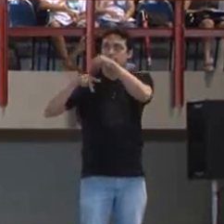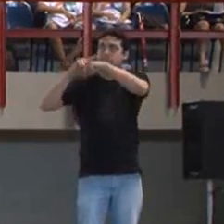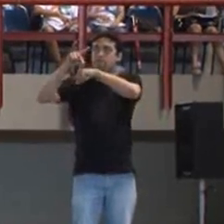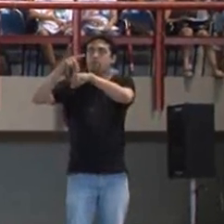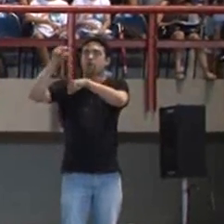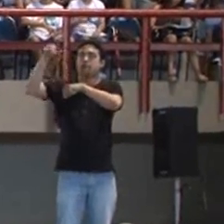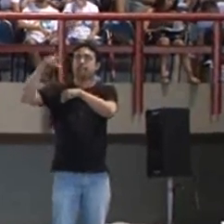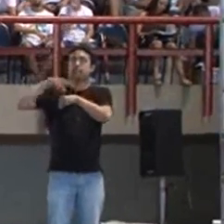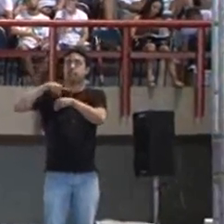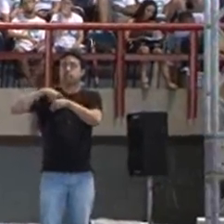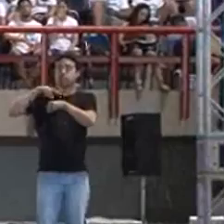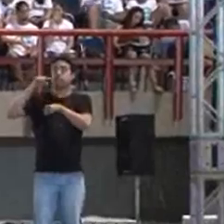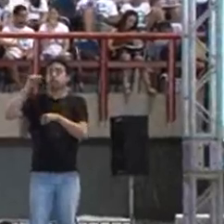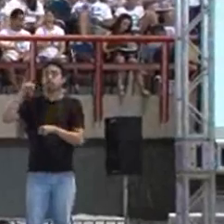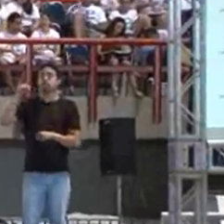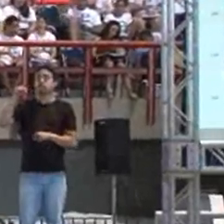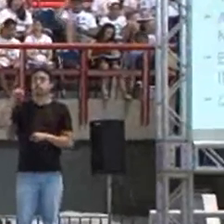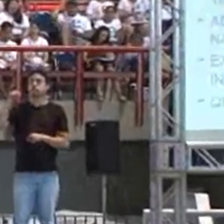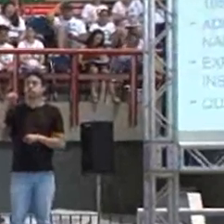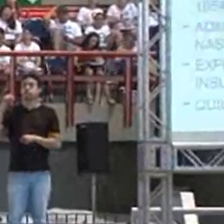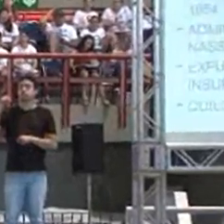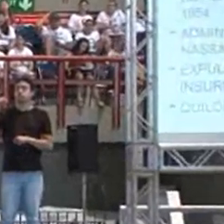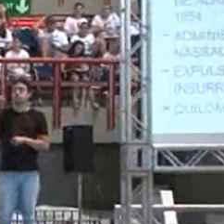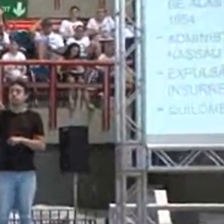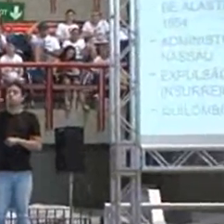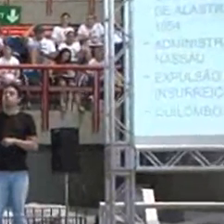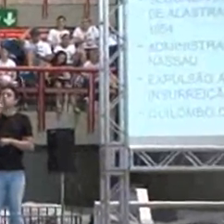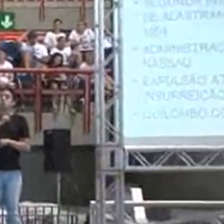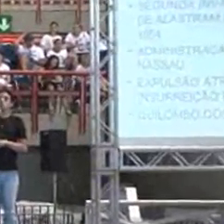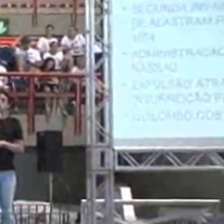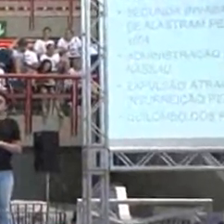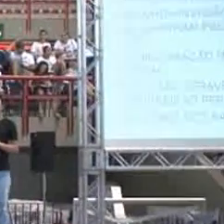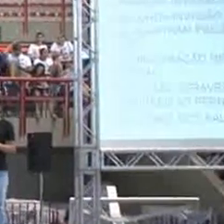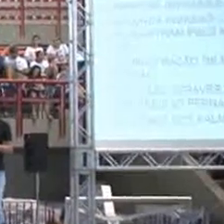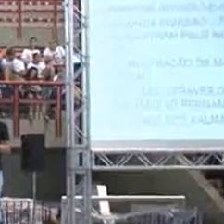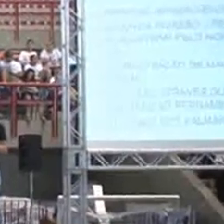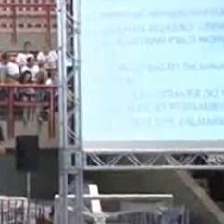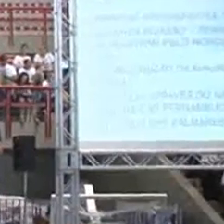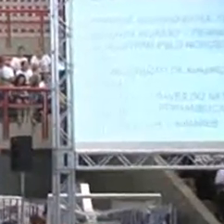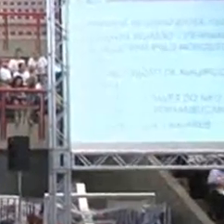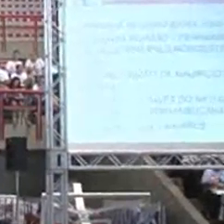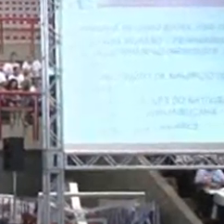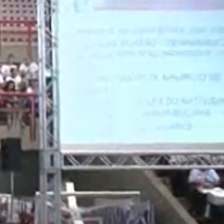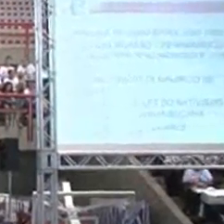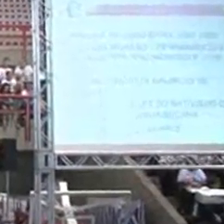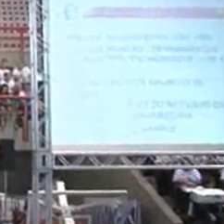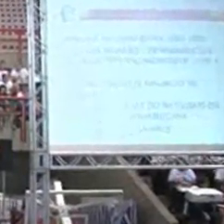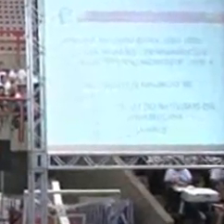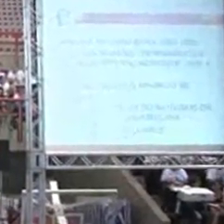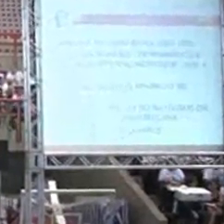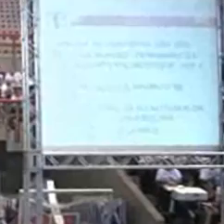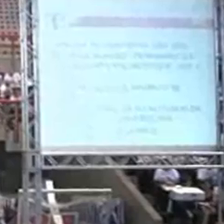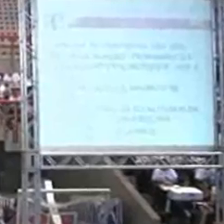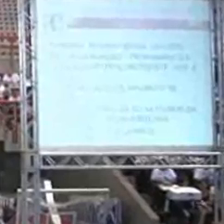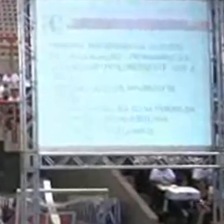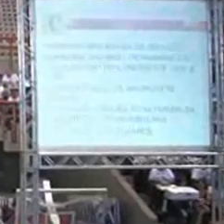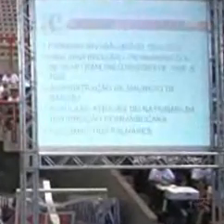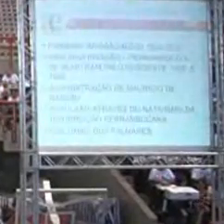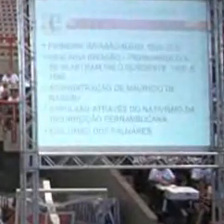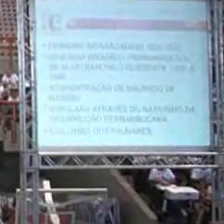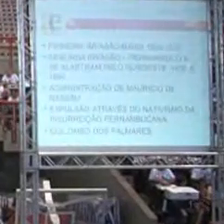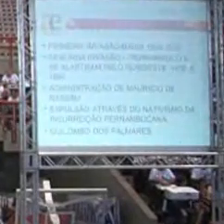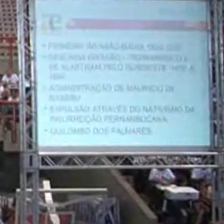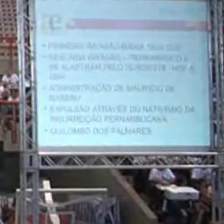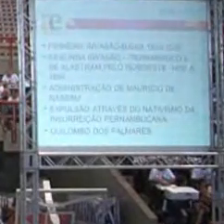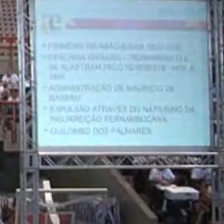que distribuem e refinam o açúcar pelo mundo, tá? Porque isso já era uma